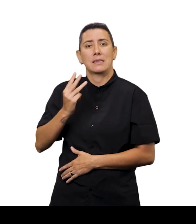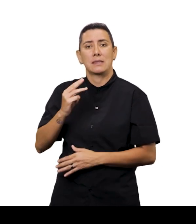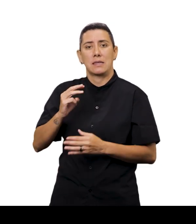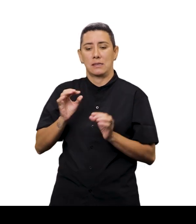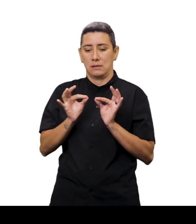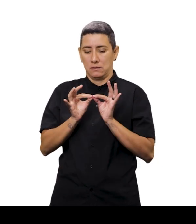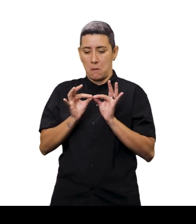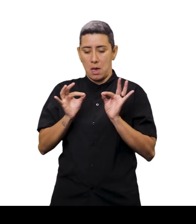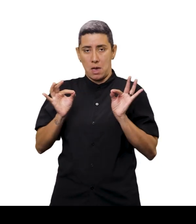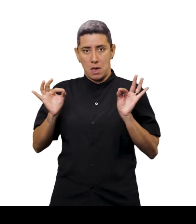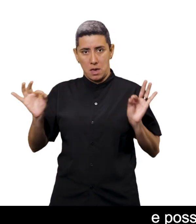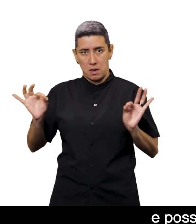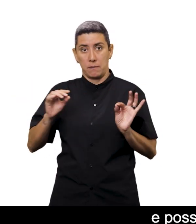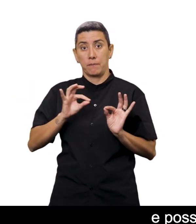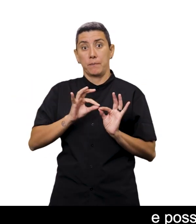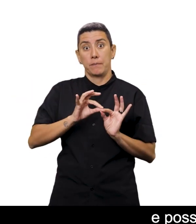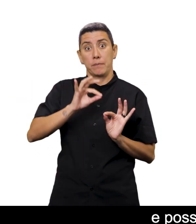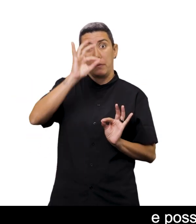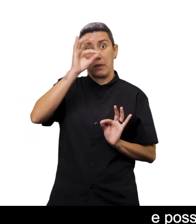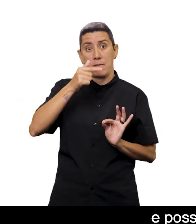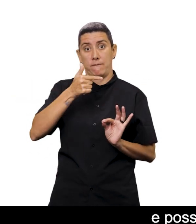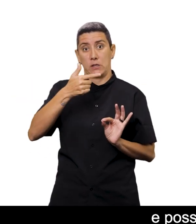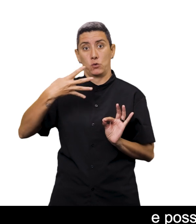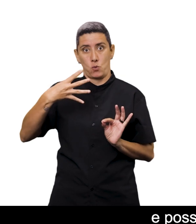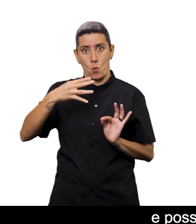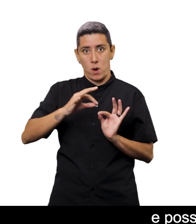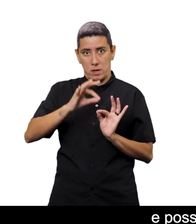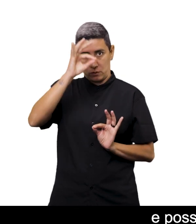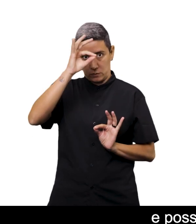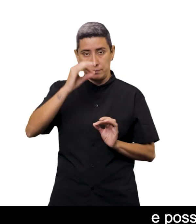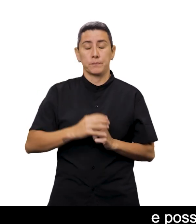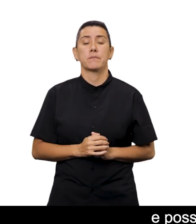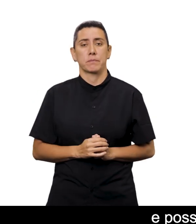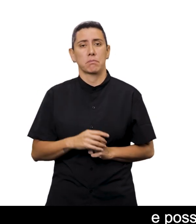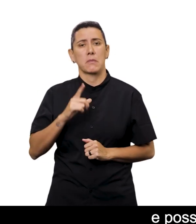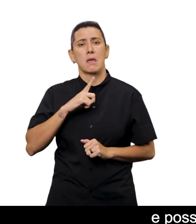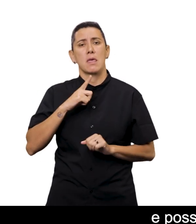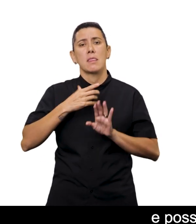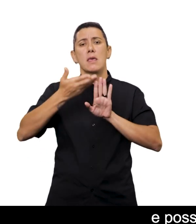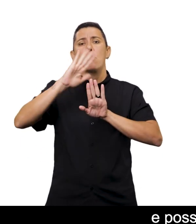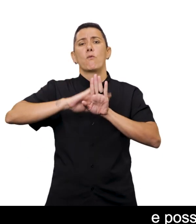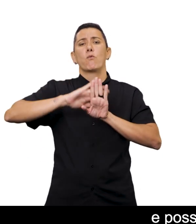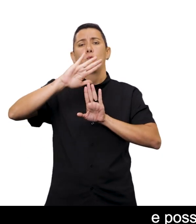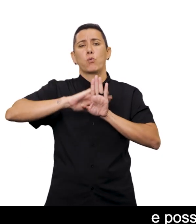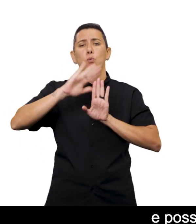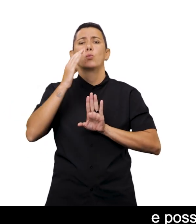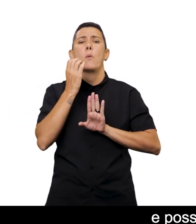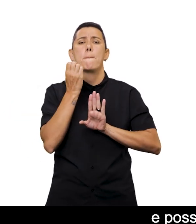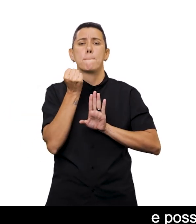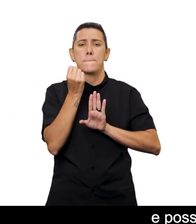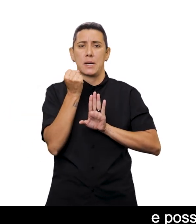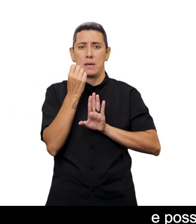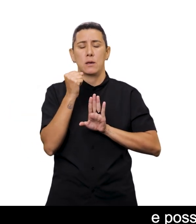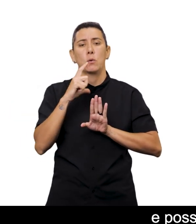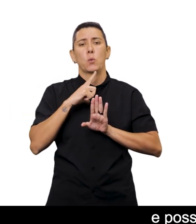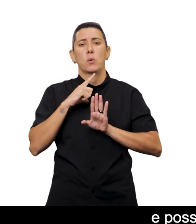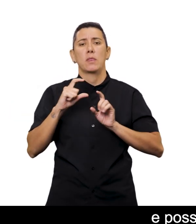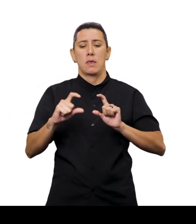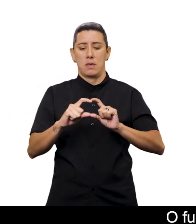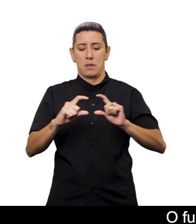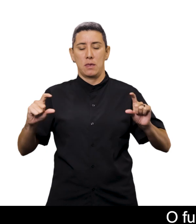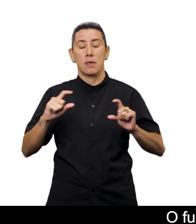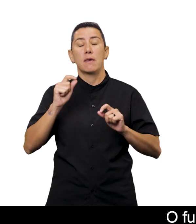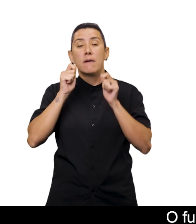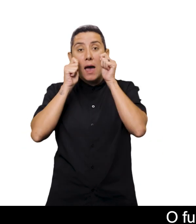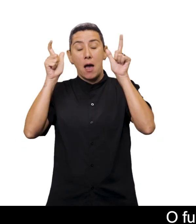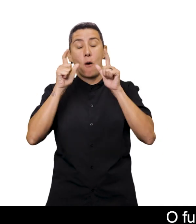em 2018 e possui 33 centímetros de largura por 24 centímetros de altura.